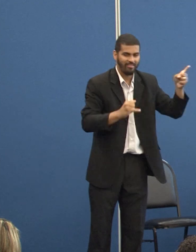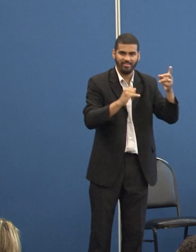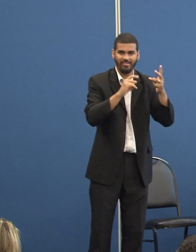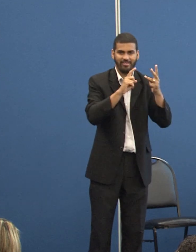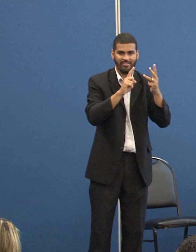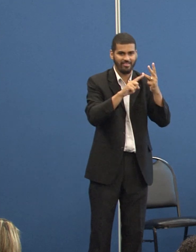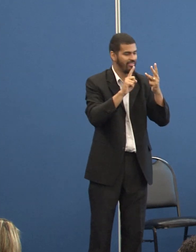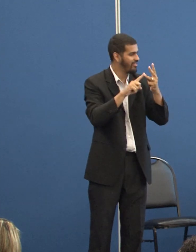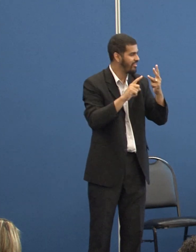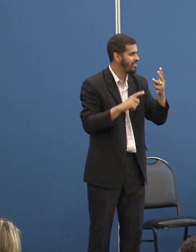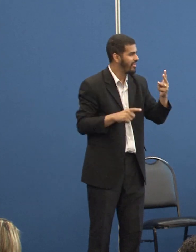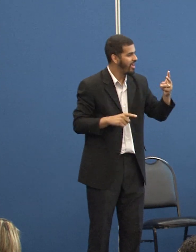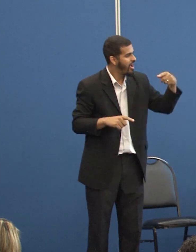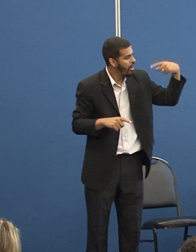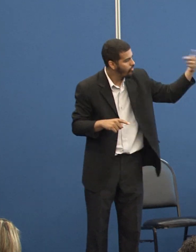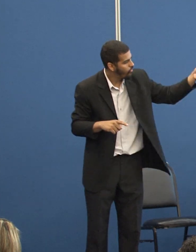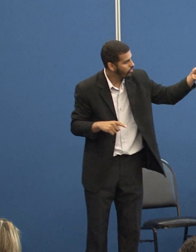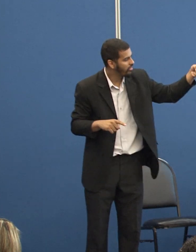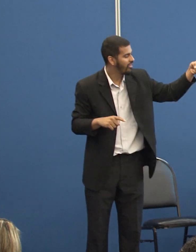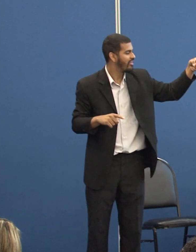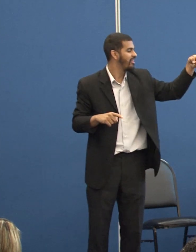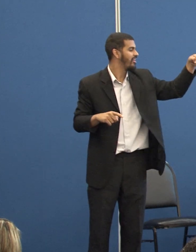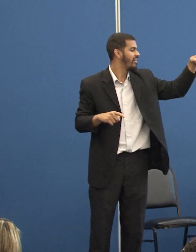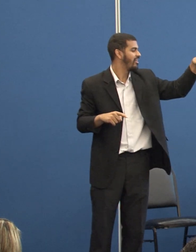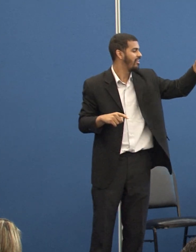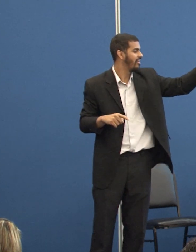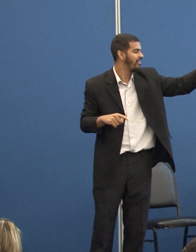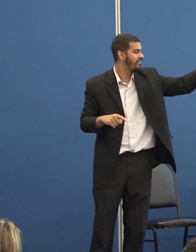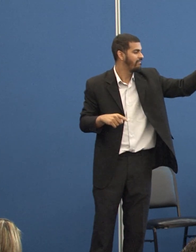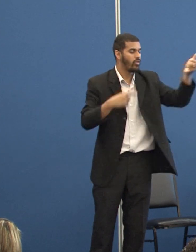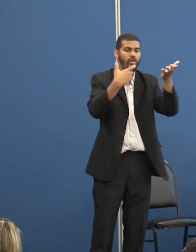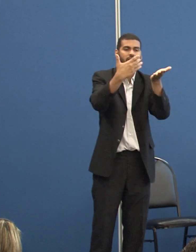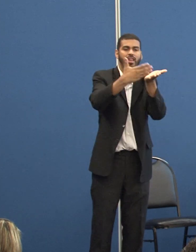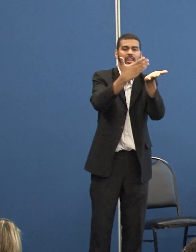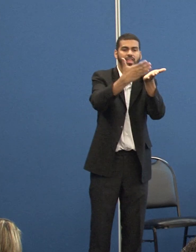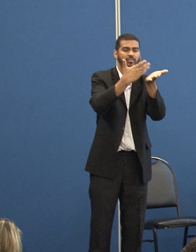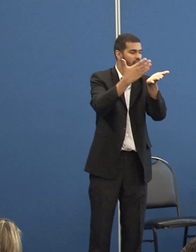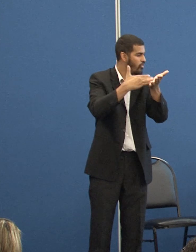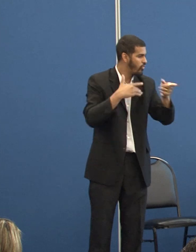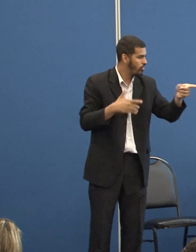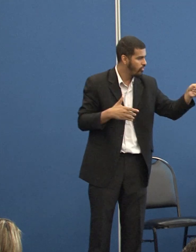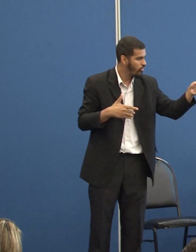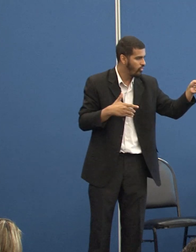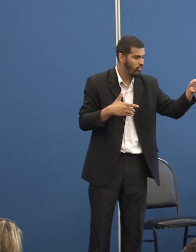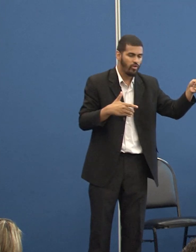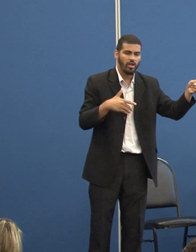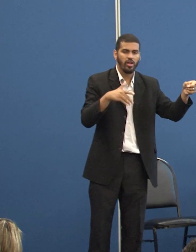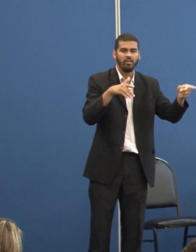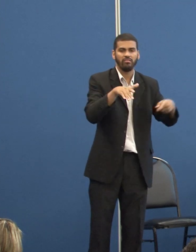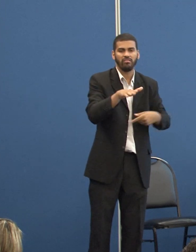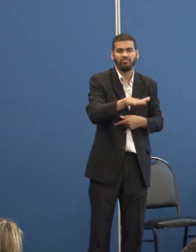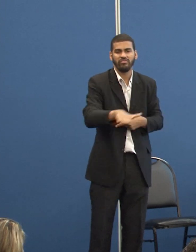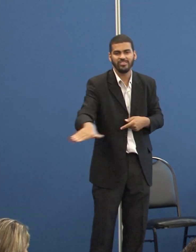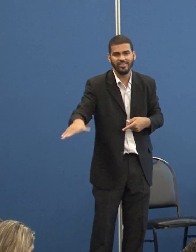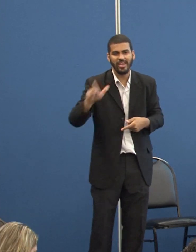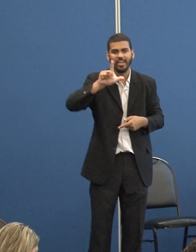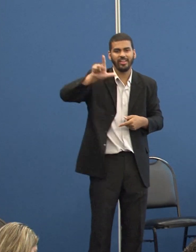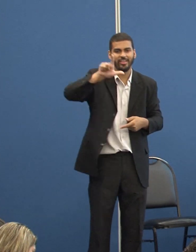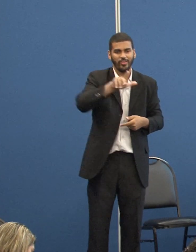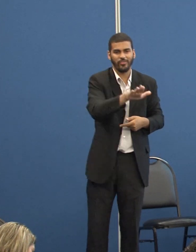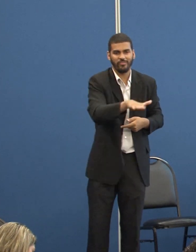Uma outra. E a gente tem aqui um livro da literatura infantil, é isso?